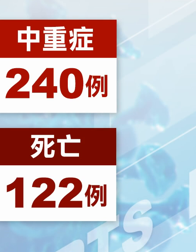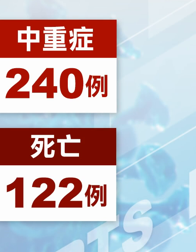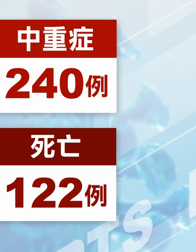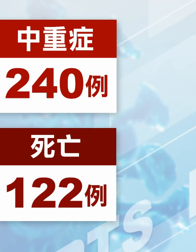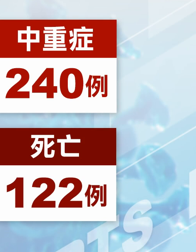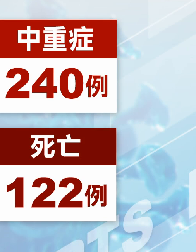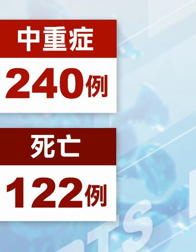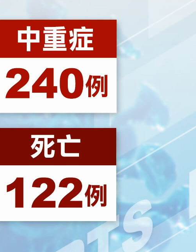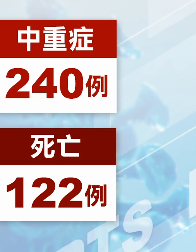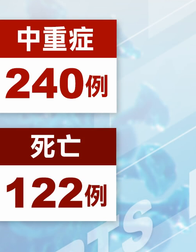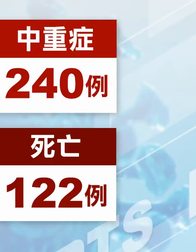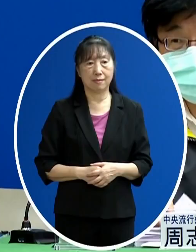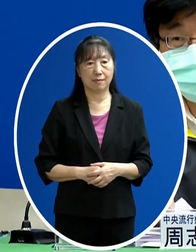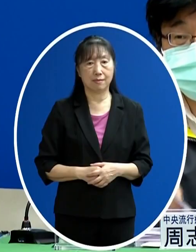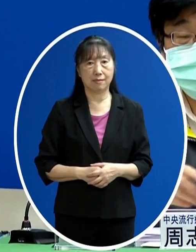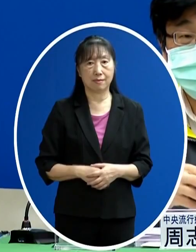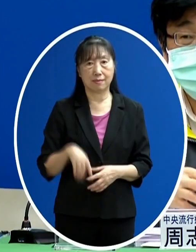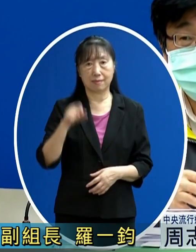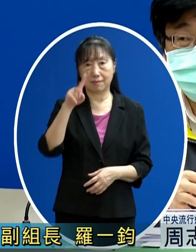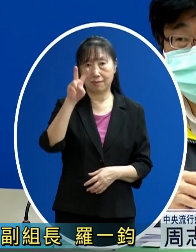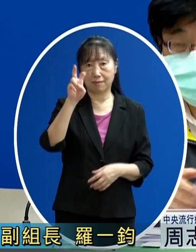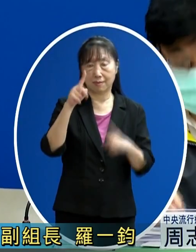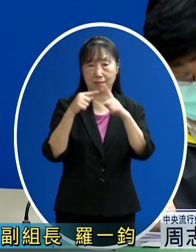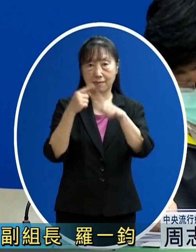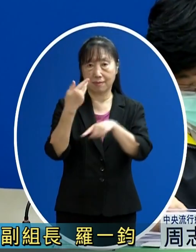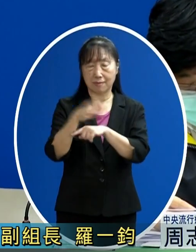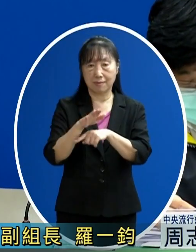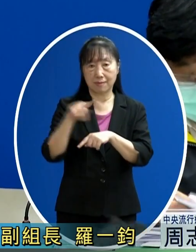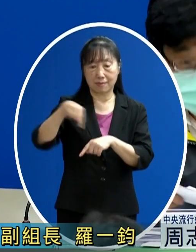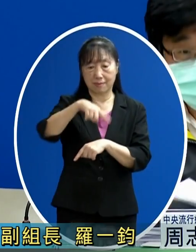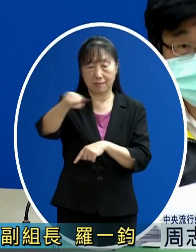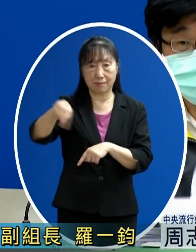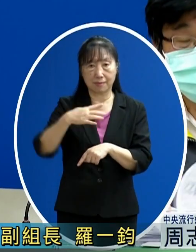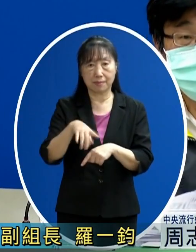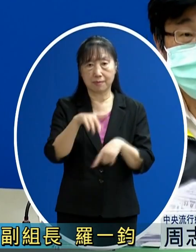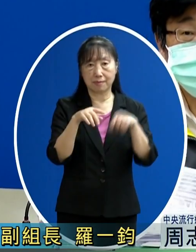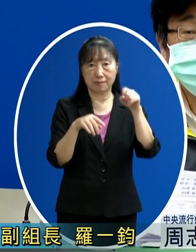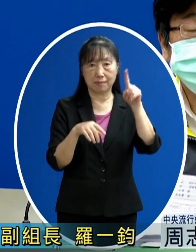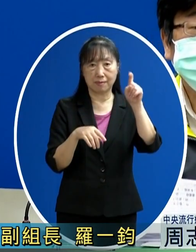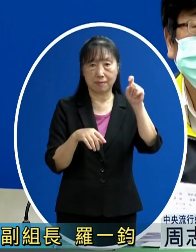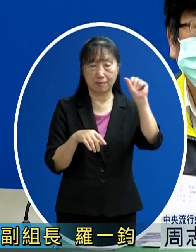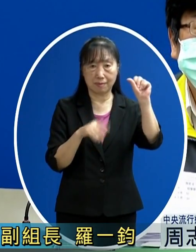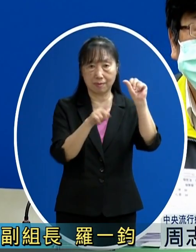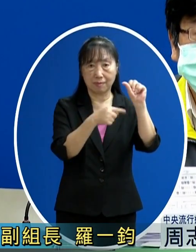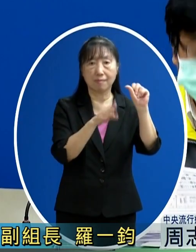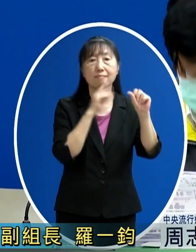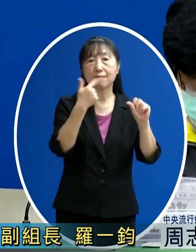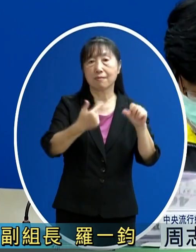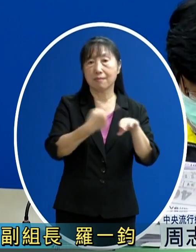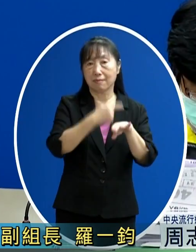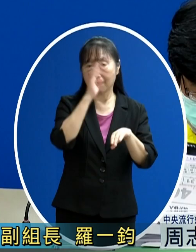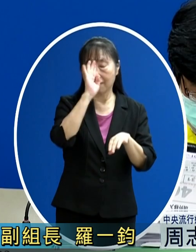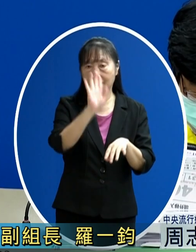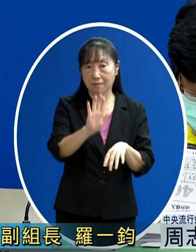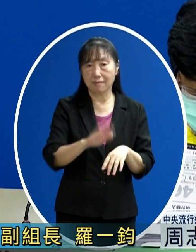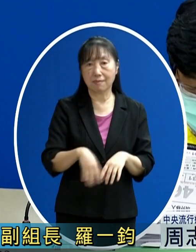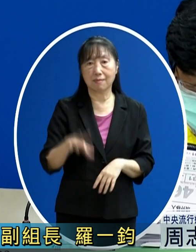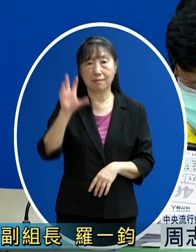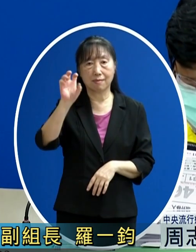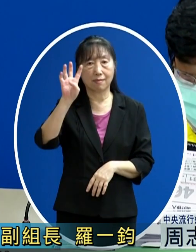有122例。 122例的死亡个案当中，有115例是有慢性病史，那有84位是没有